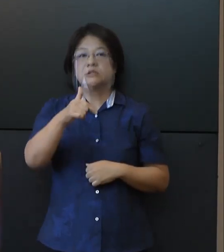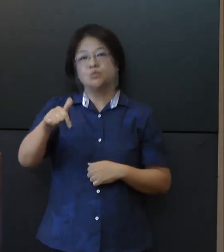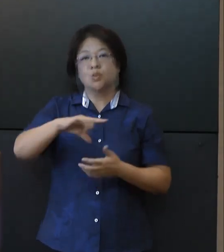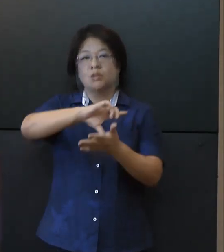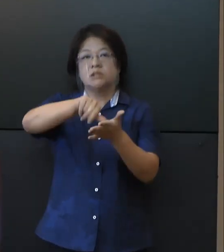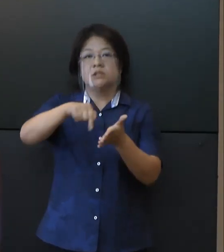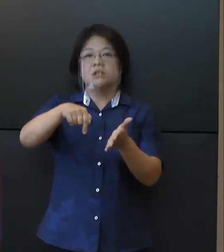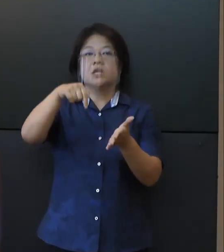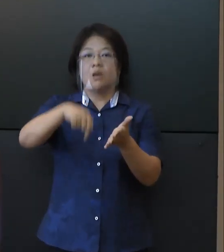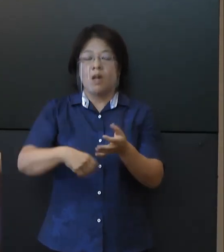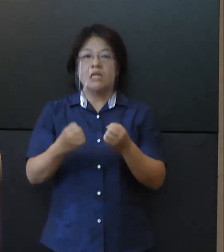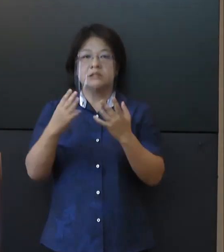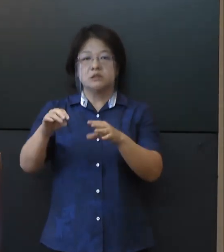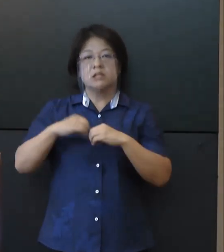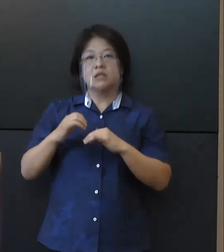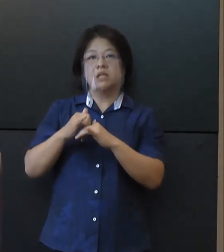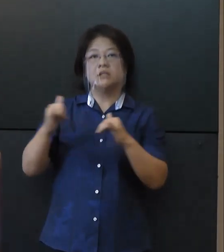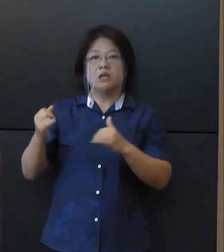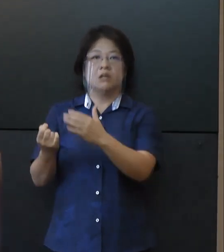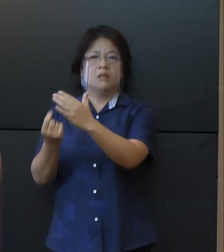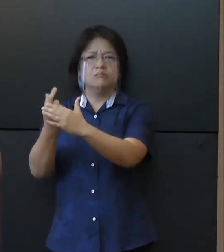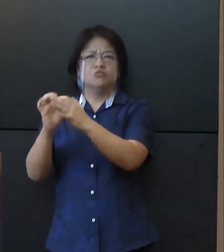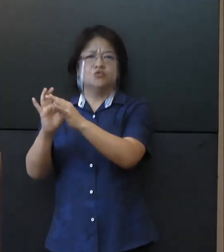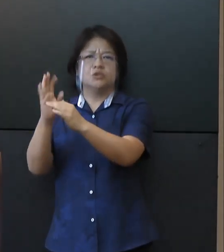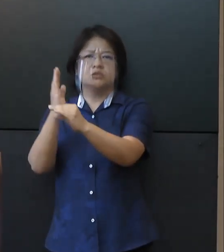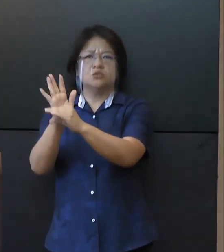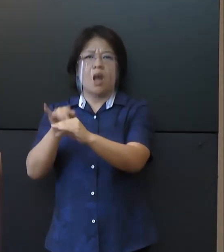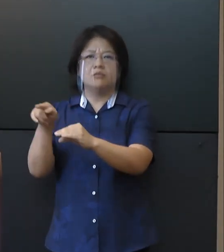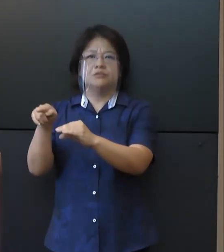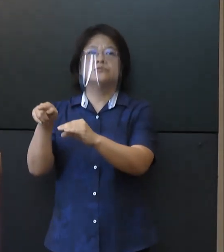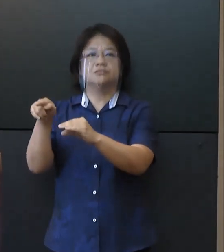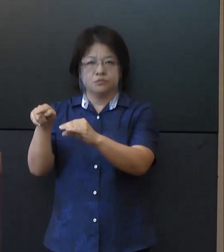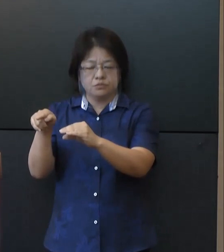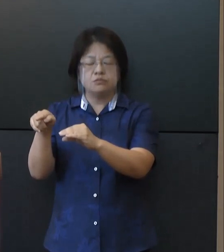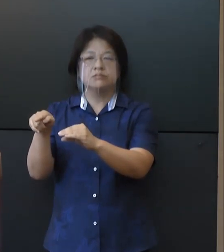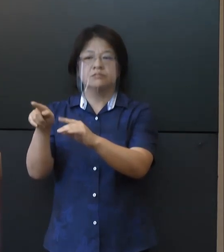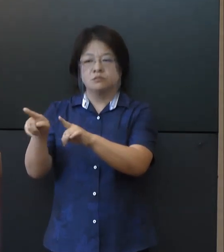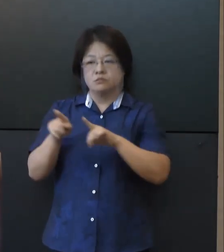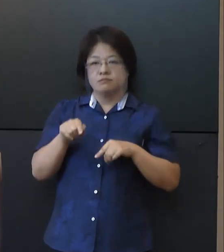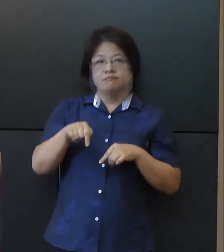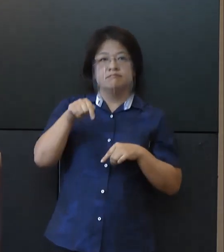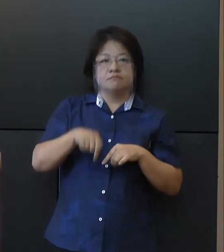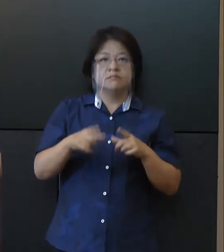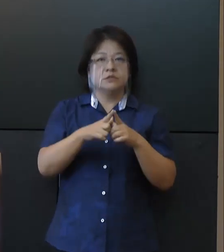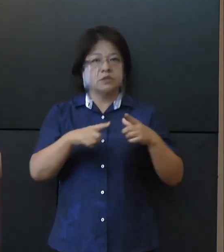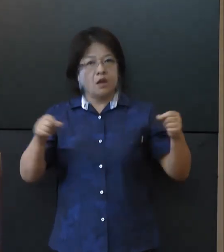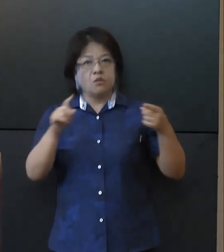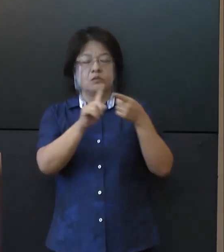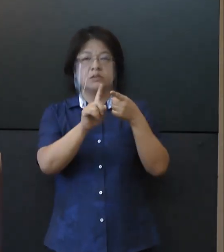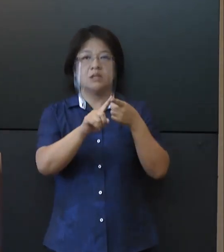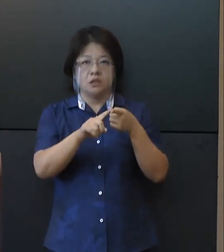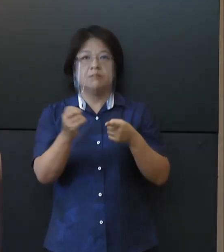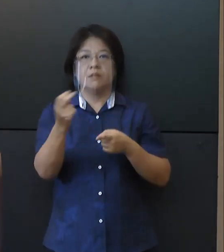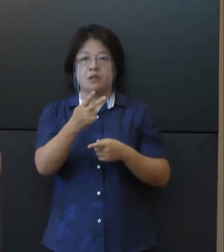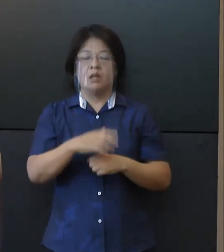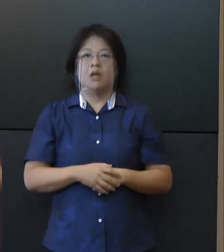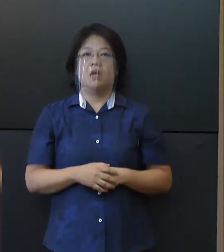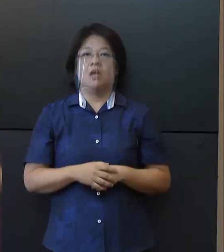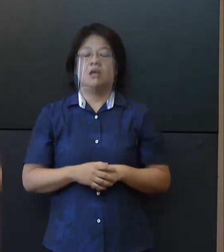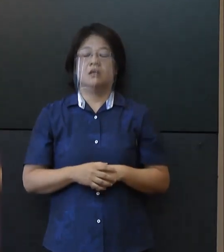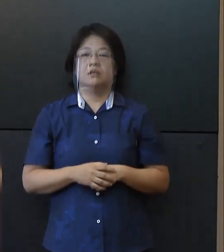では新規感染者の発生が続いている状況を踏まえ、全国的かつ